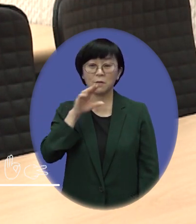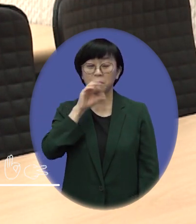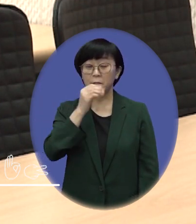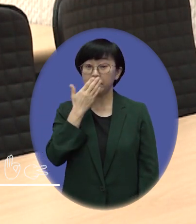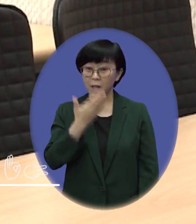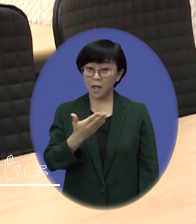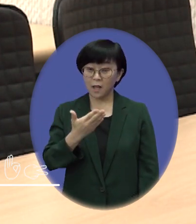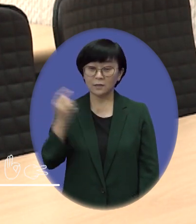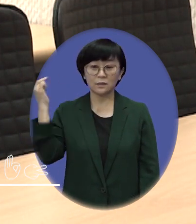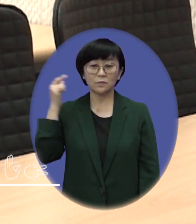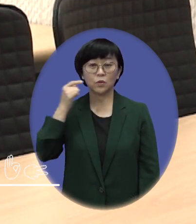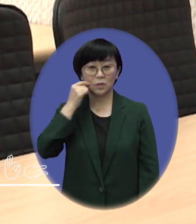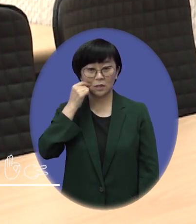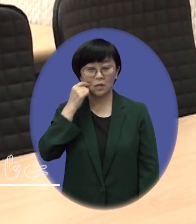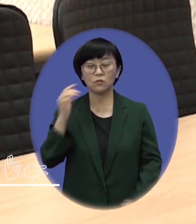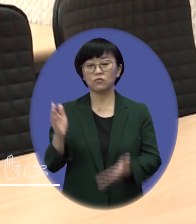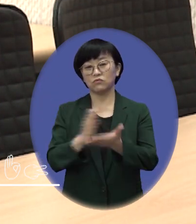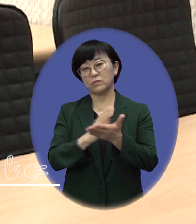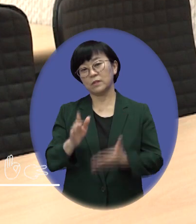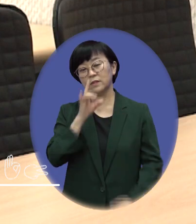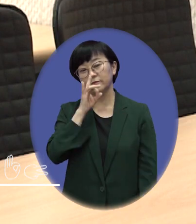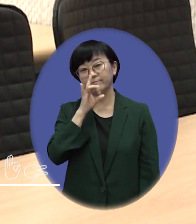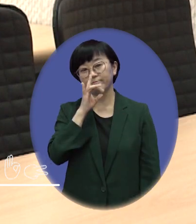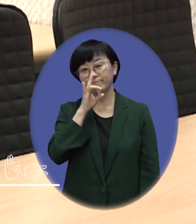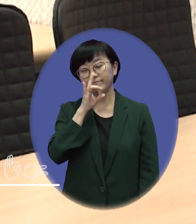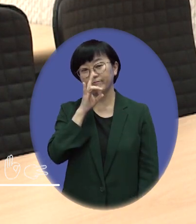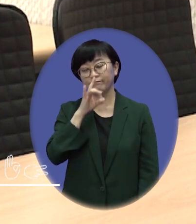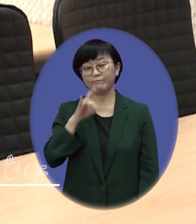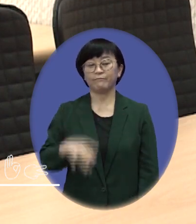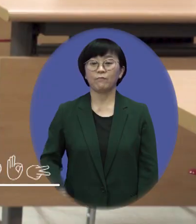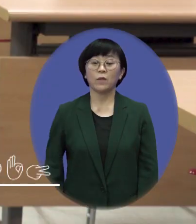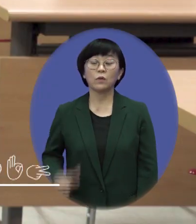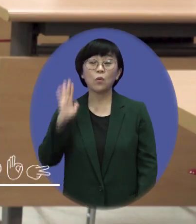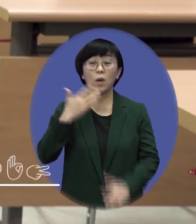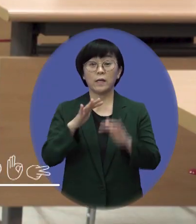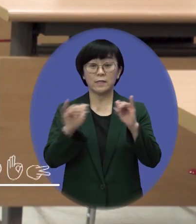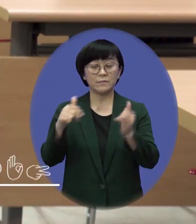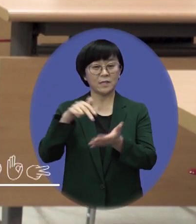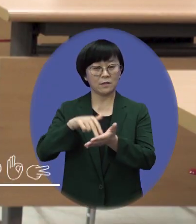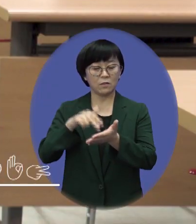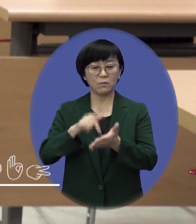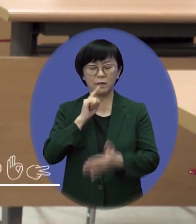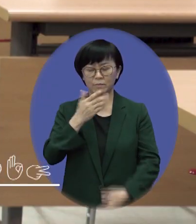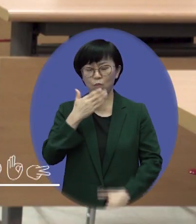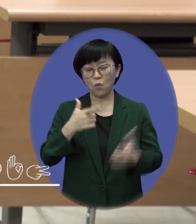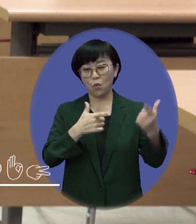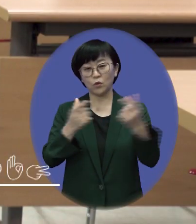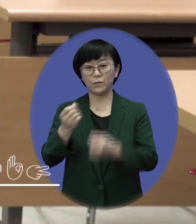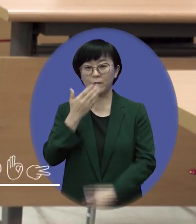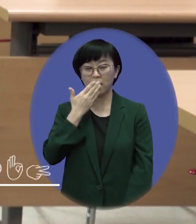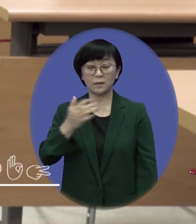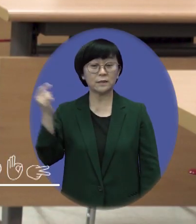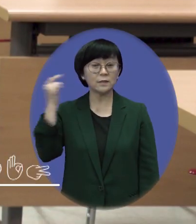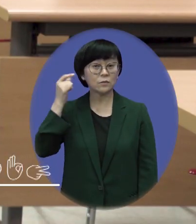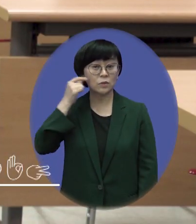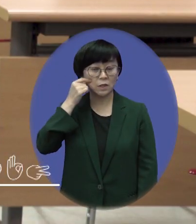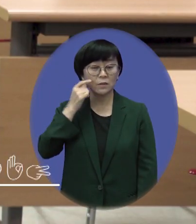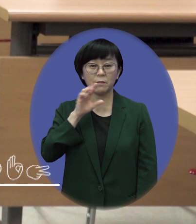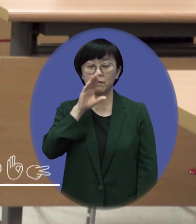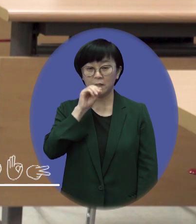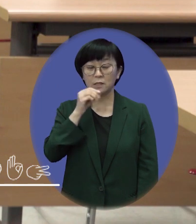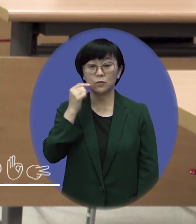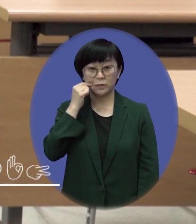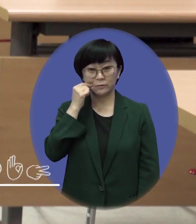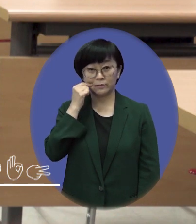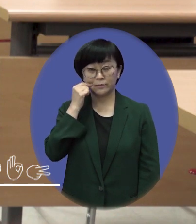못하느냐, 말을 하는데 듣지 못하냐, 그 구별이 안 되는 것 같아요. 일단은 농인분들은 말은 다 할 수 있어요. 다만 듣지 못하기 때문에